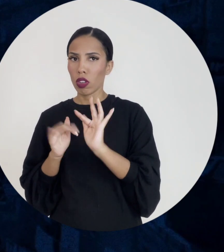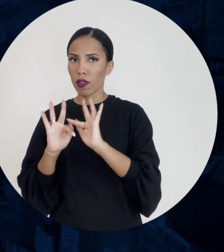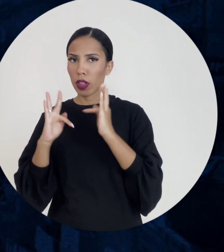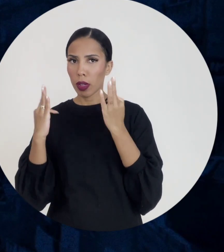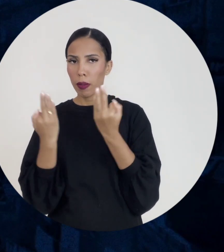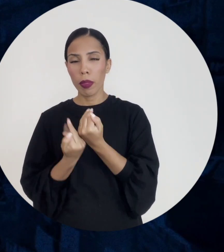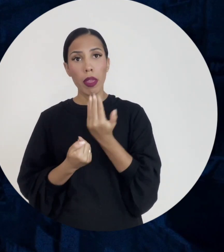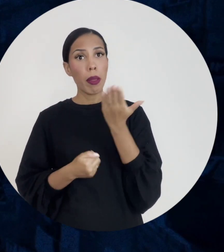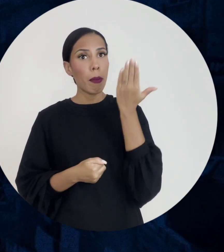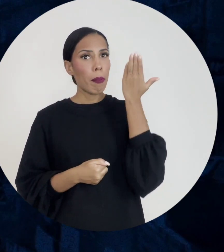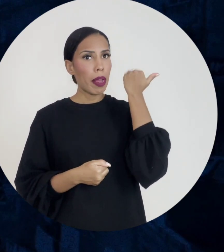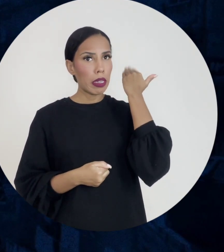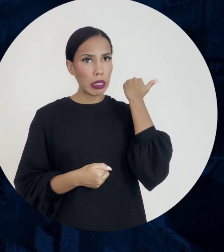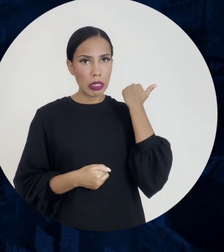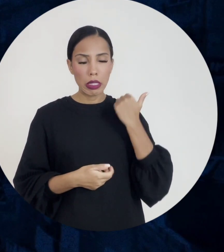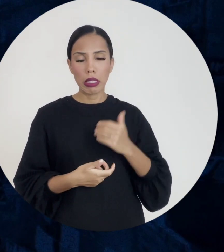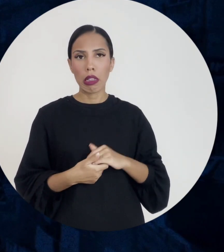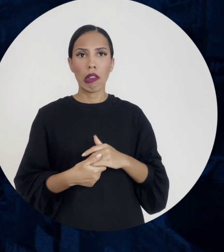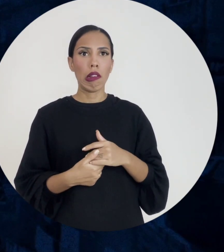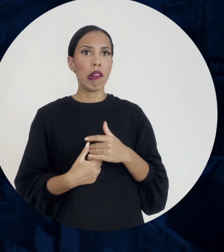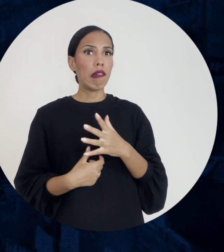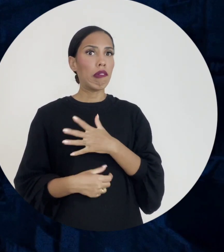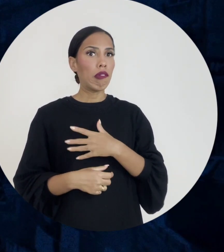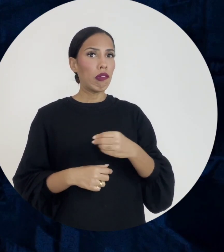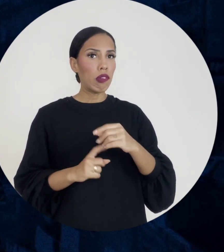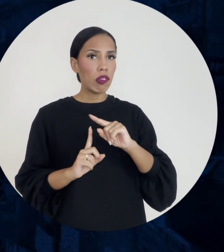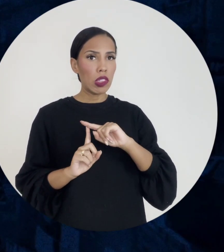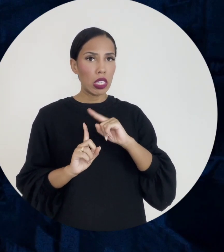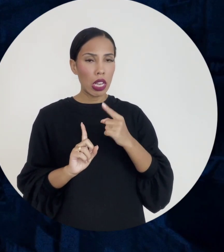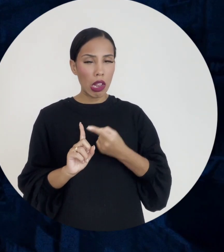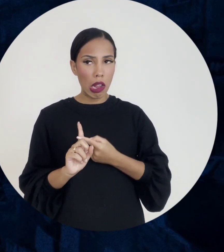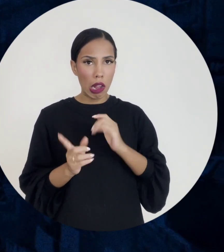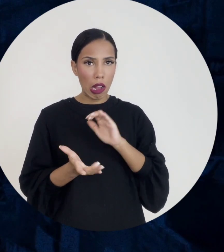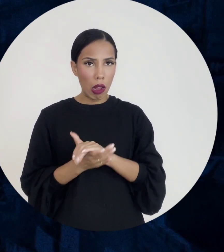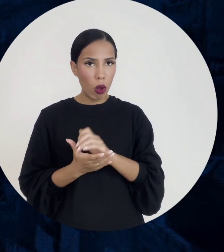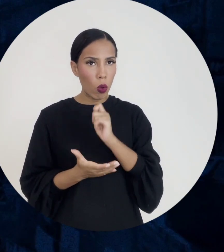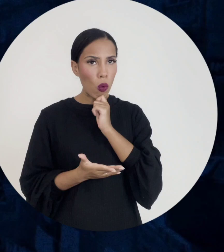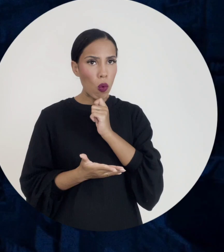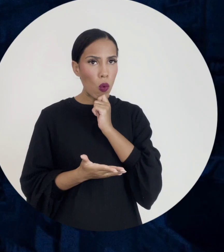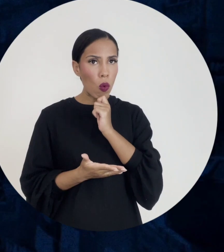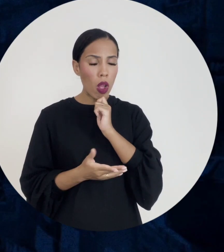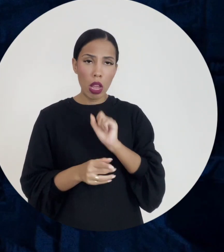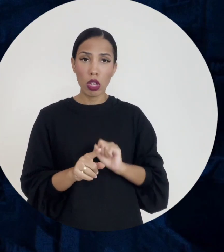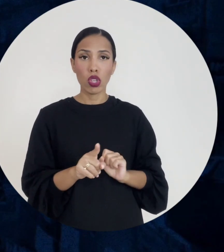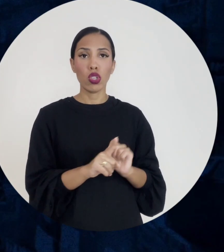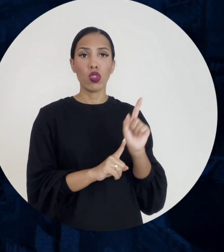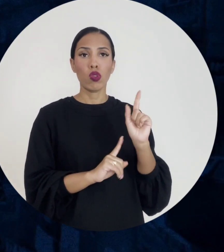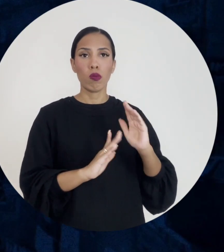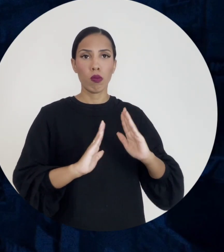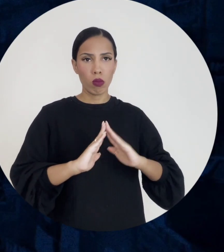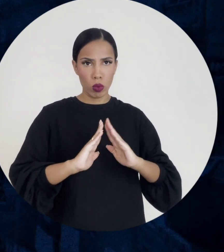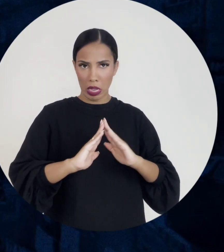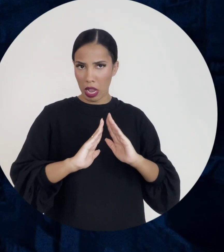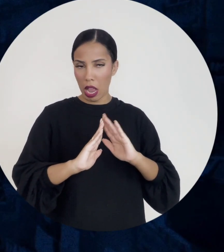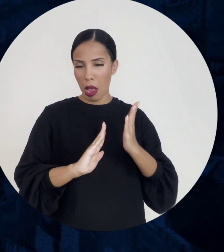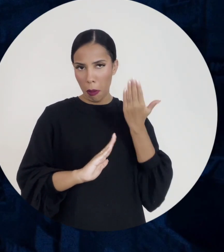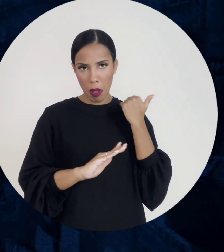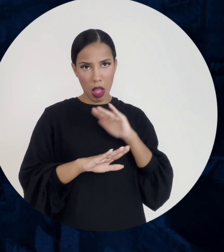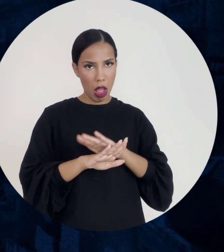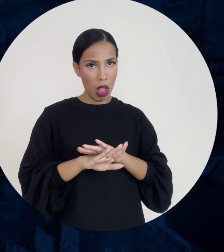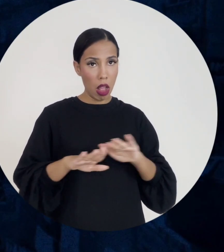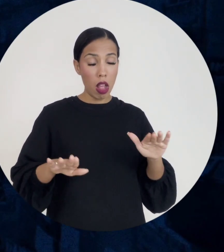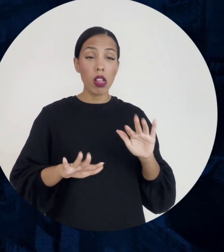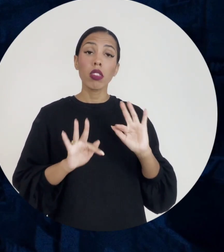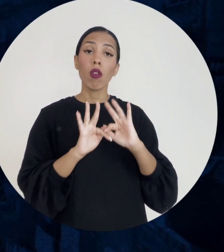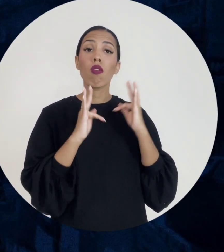coisa que naquela época, nossa, a filha quando engravida sem estar casada, meu Deus, já é expulsa de casa, né? Uhum. E aí uma família